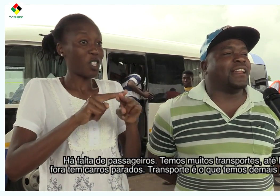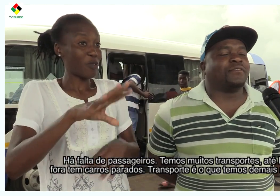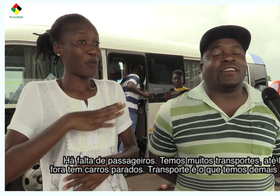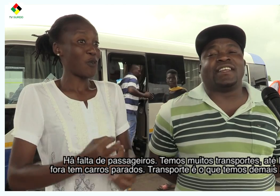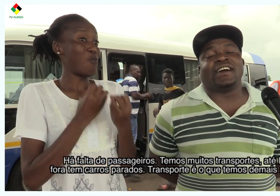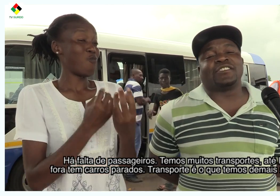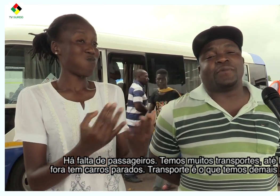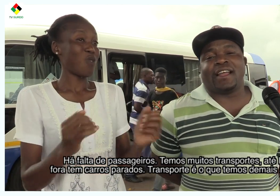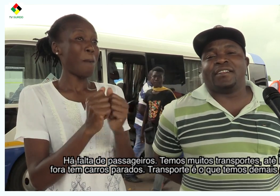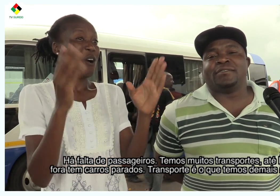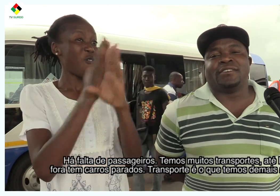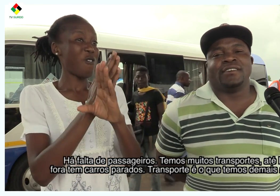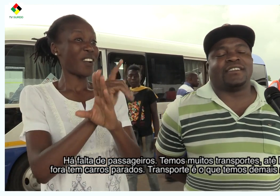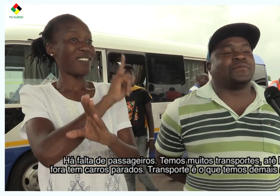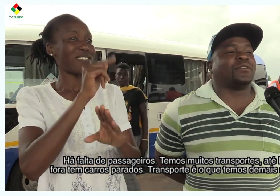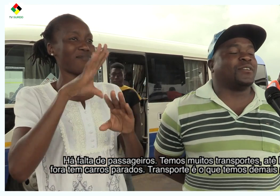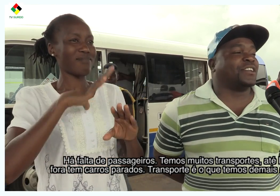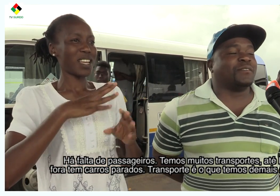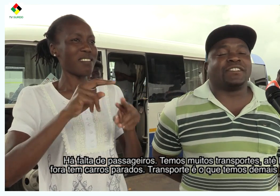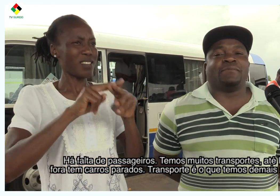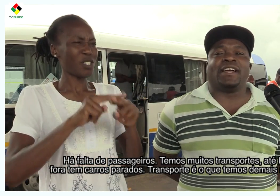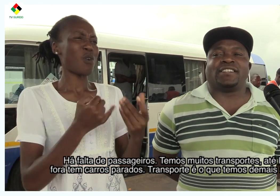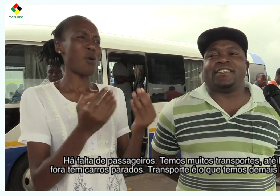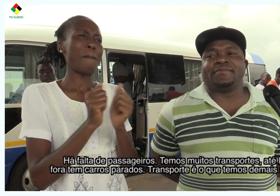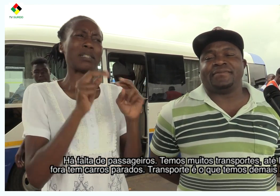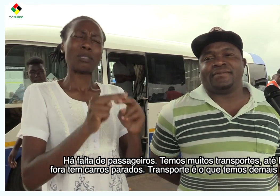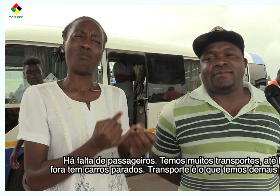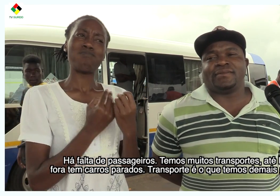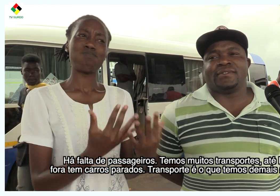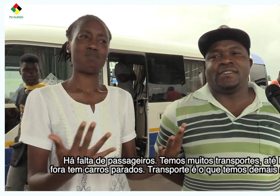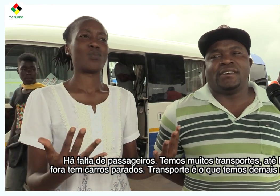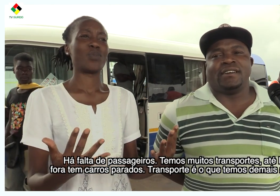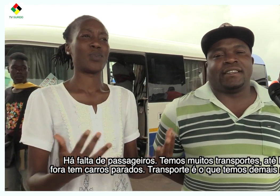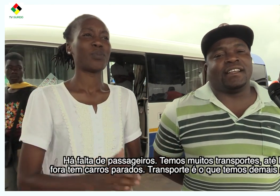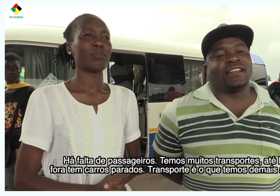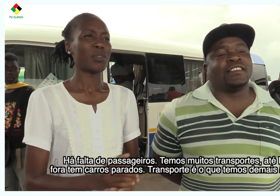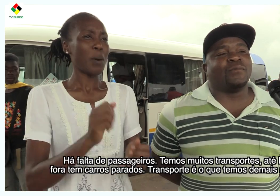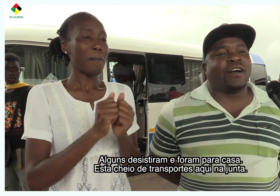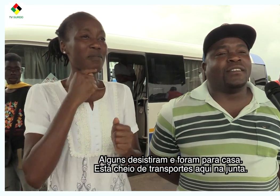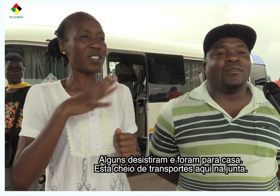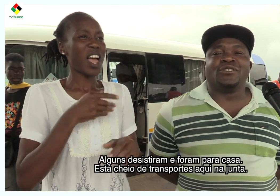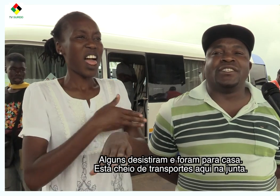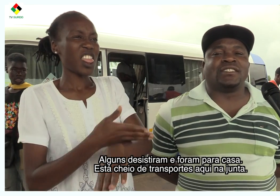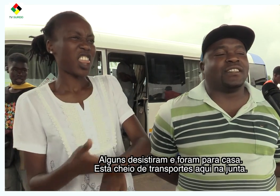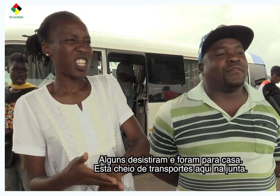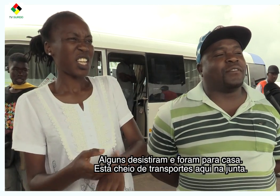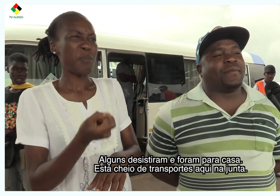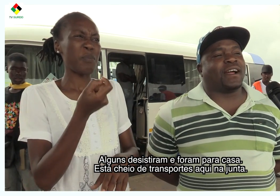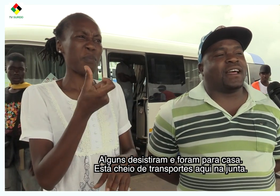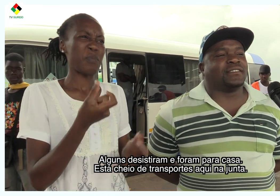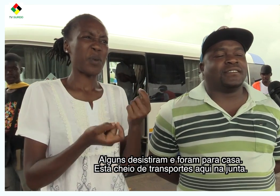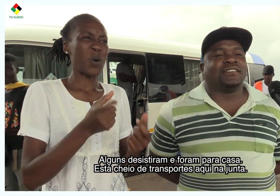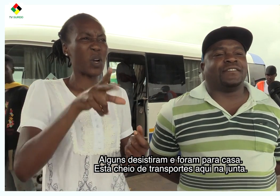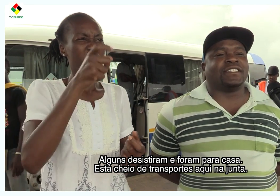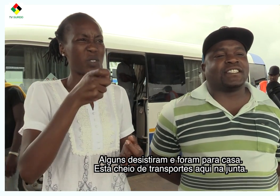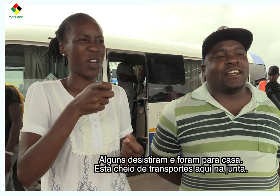vê, até lá fora tem carros parados. Transportes é o que temos demais aqui. Até atrasaram um bocado, alguns desistiram, foram